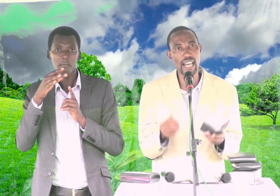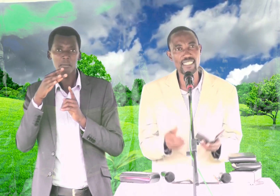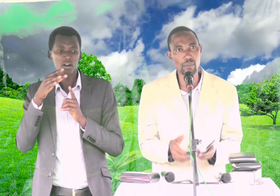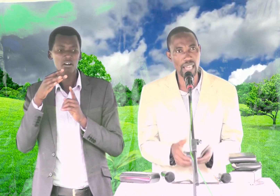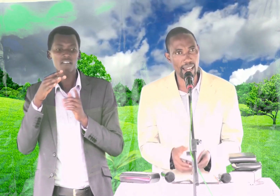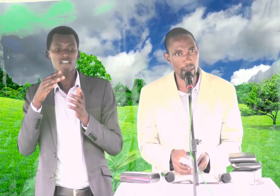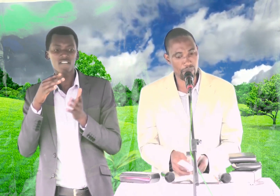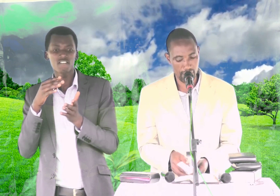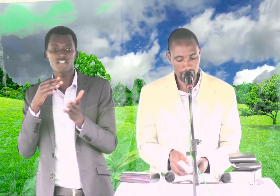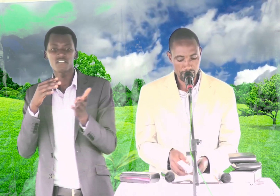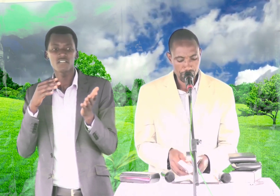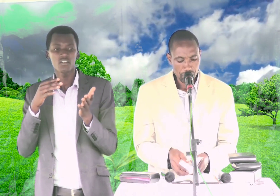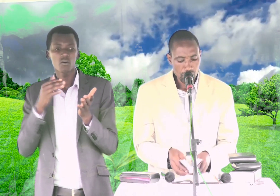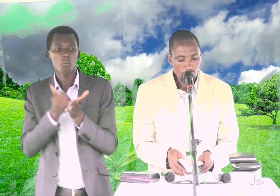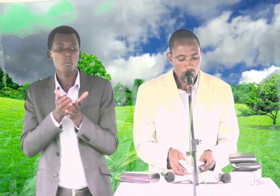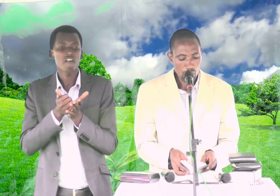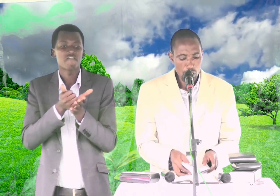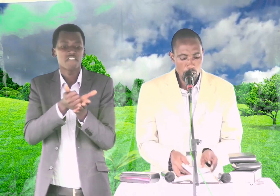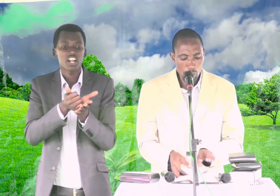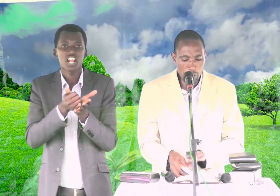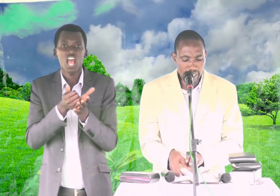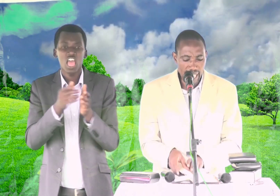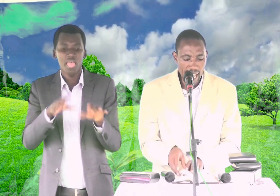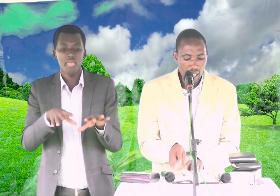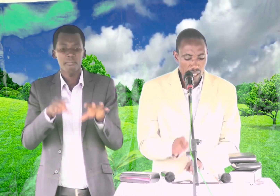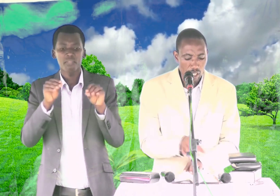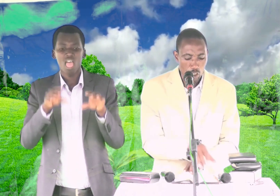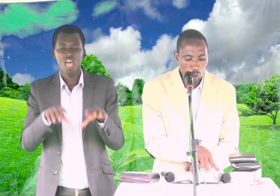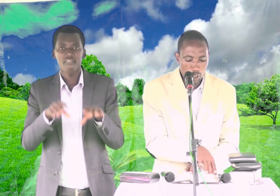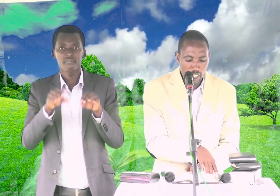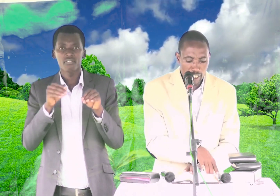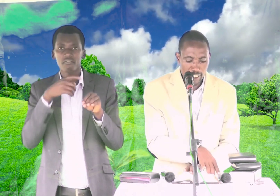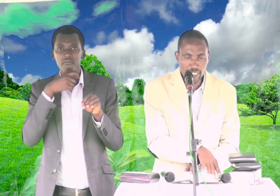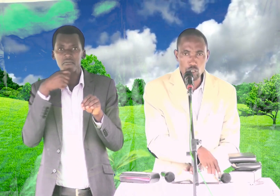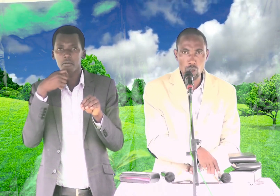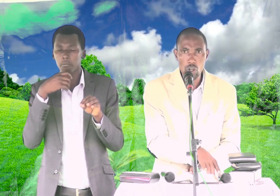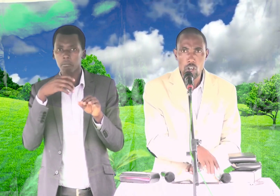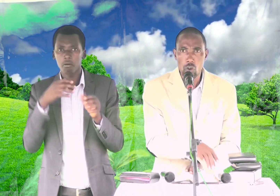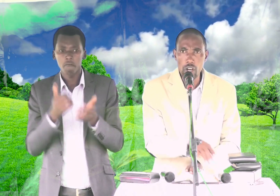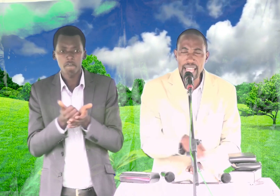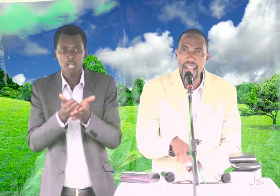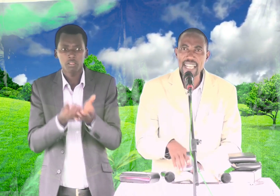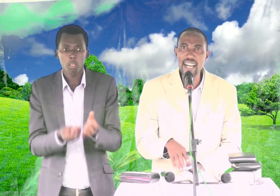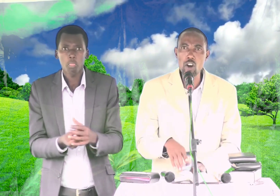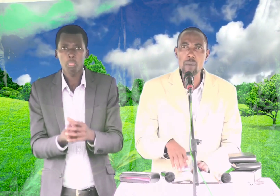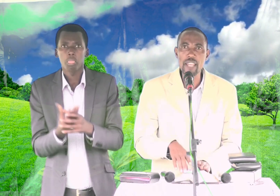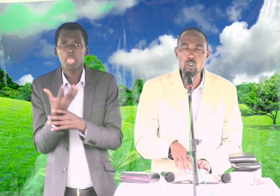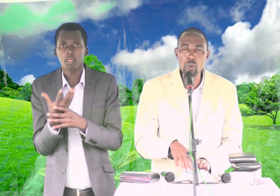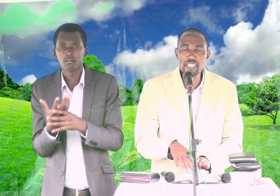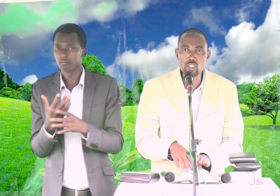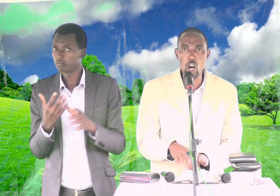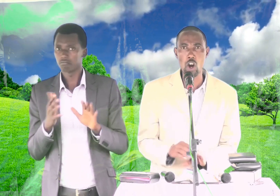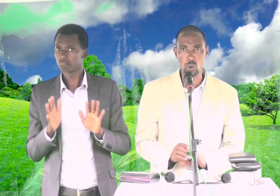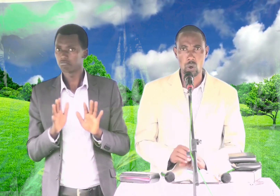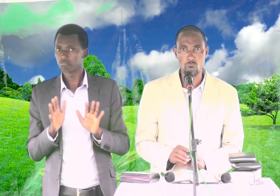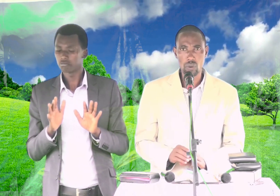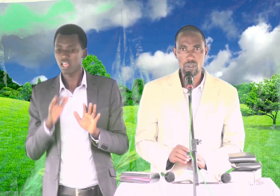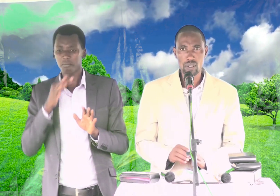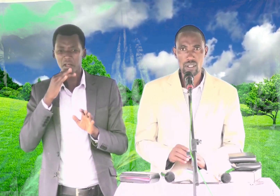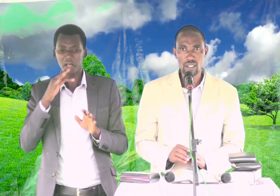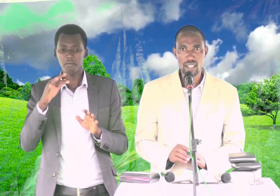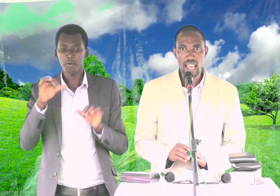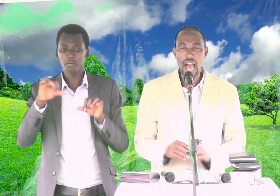guhembura ibyatsi byarabye burya umukristo ngo yakagombye